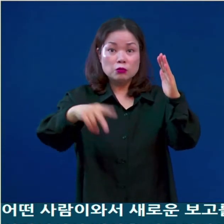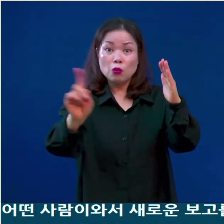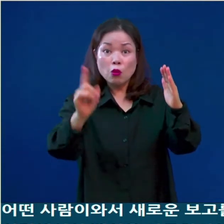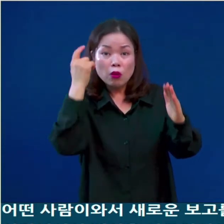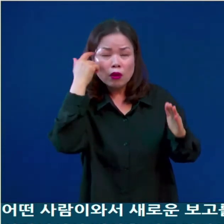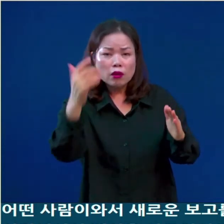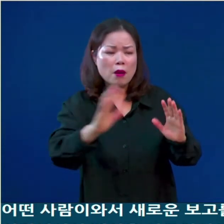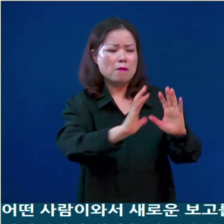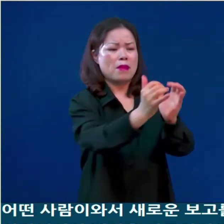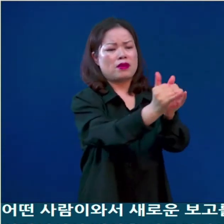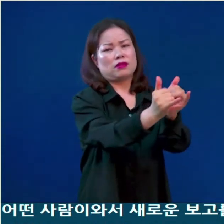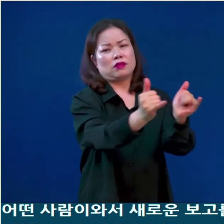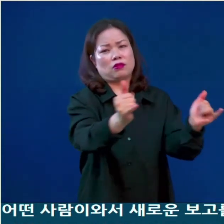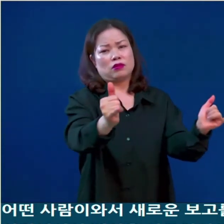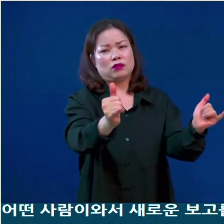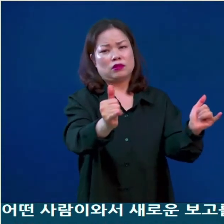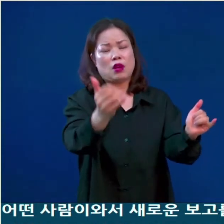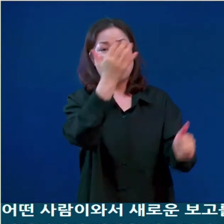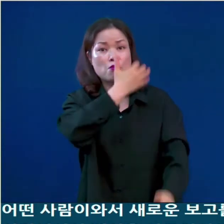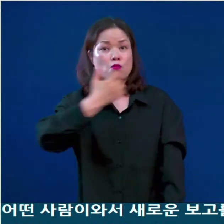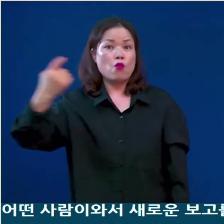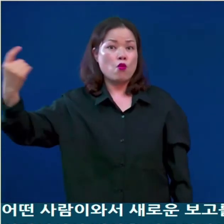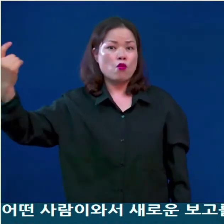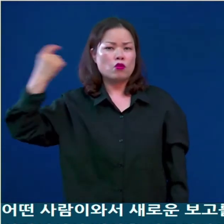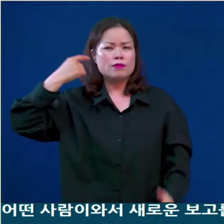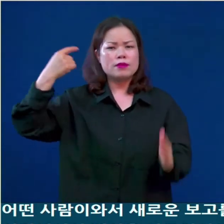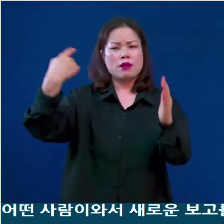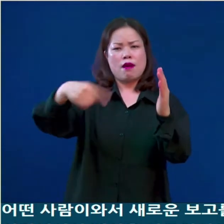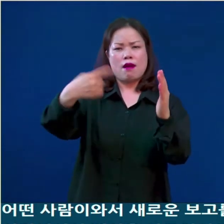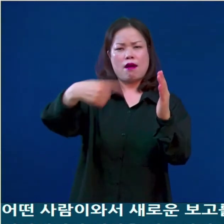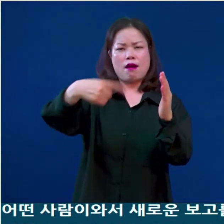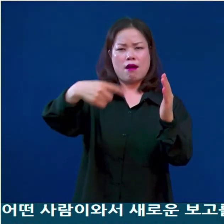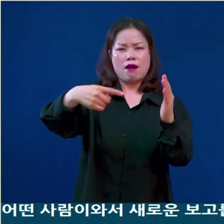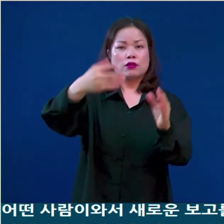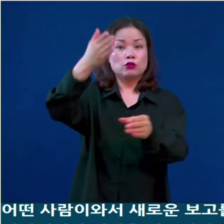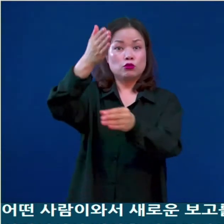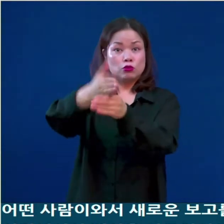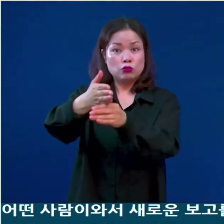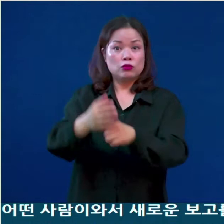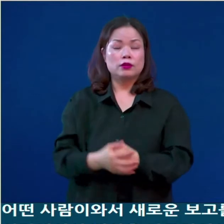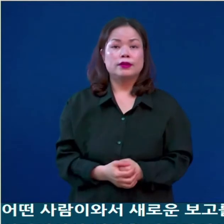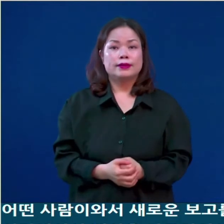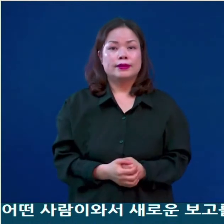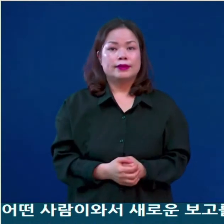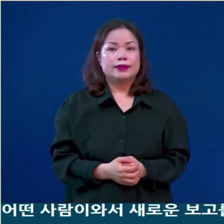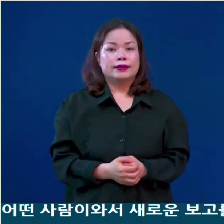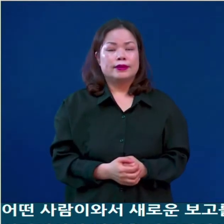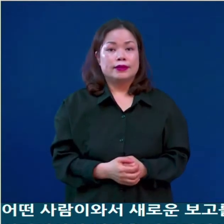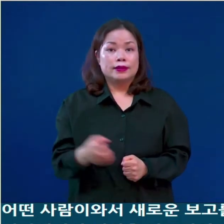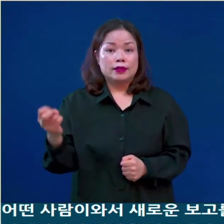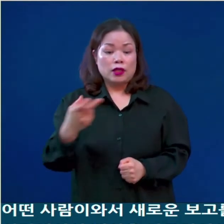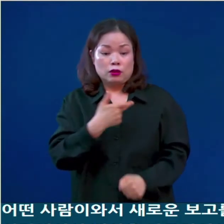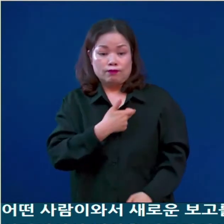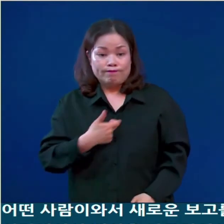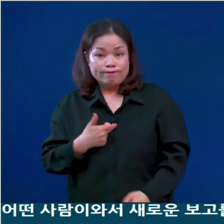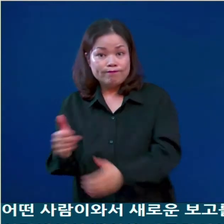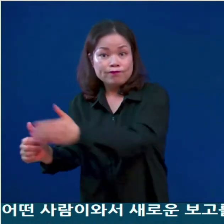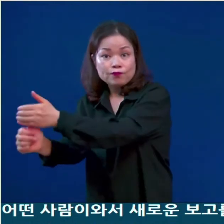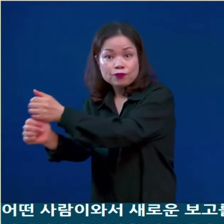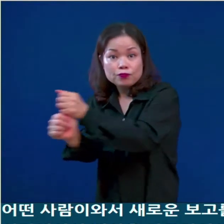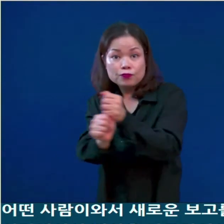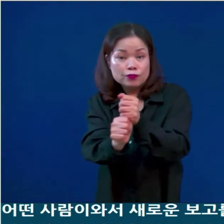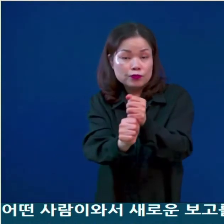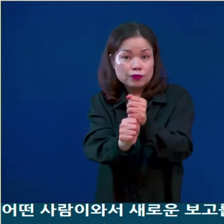있습니까? 백성들에게 복음을 가르치고 있습니다. 다시 사도들을 잡아들이라는